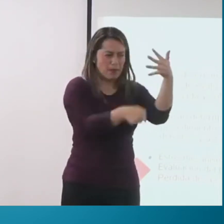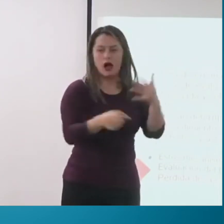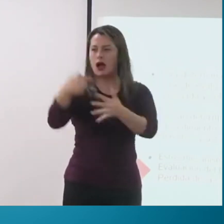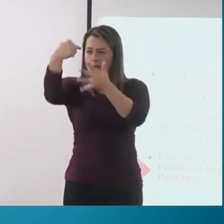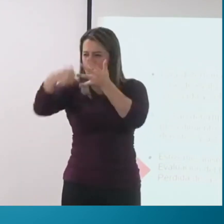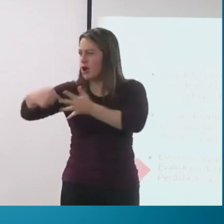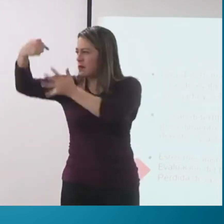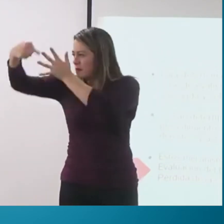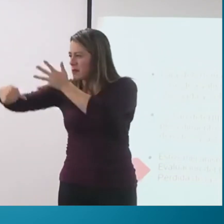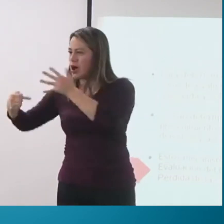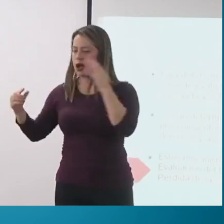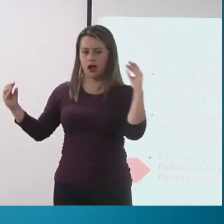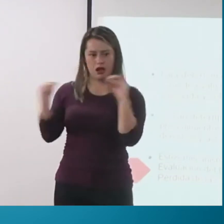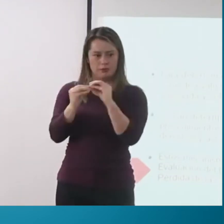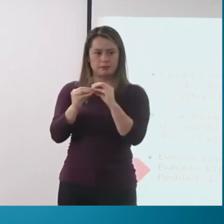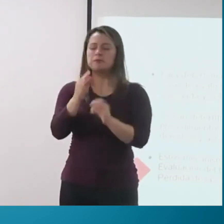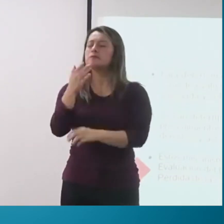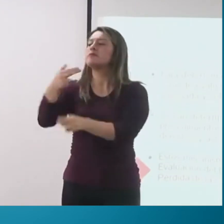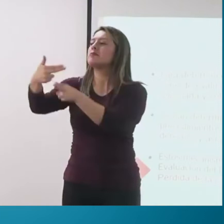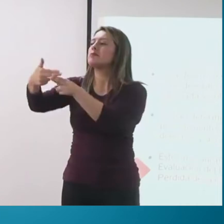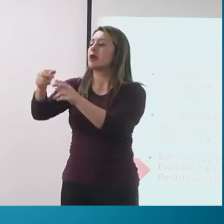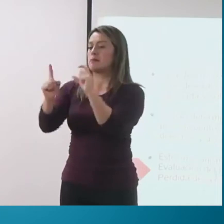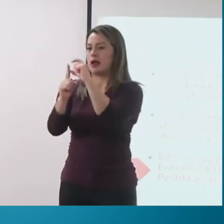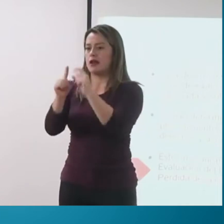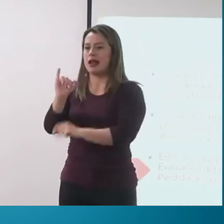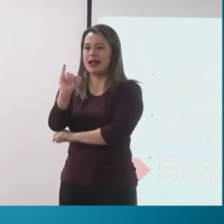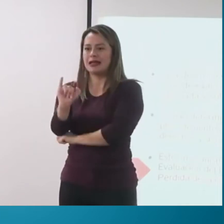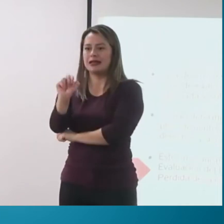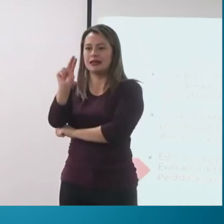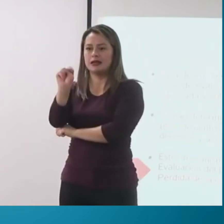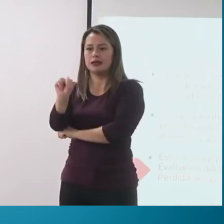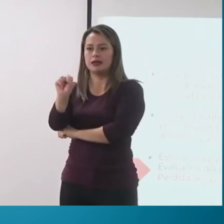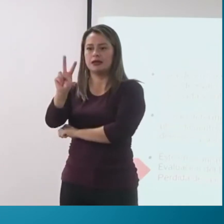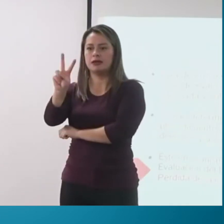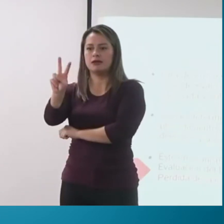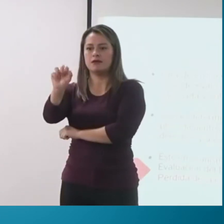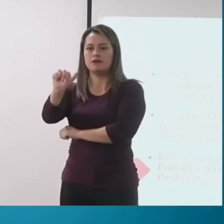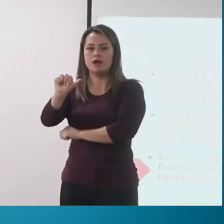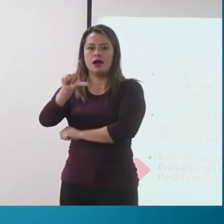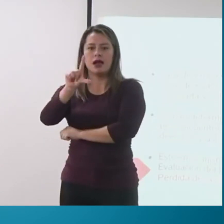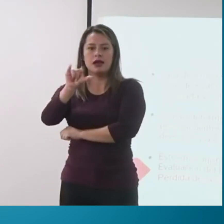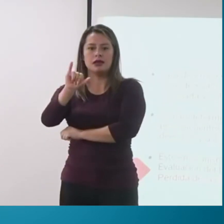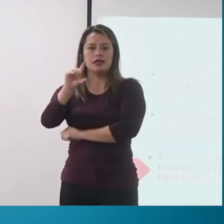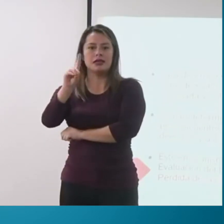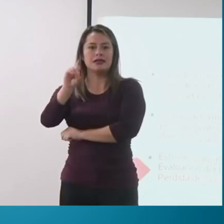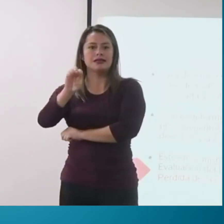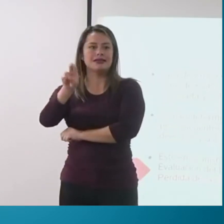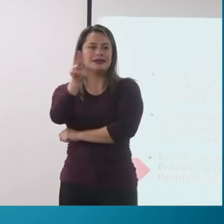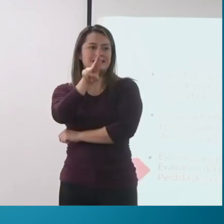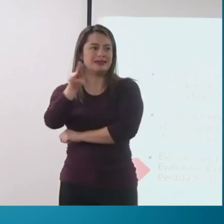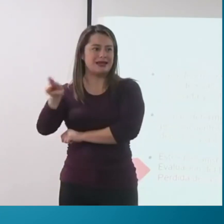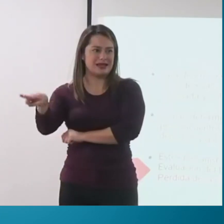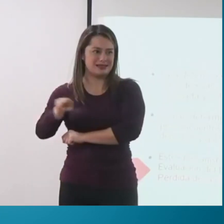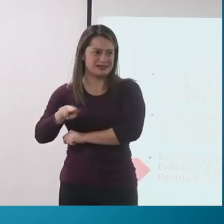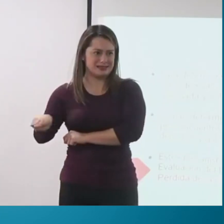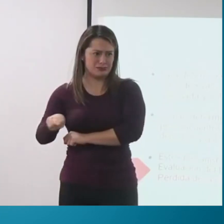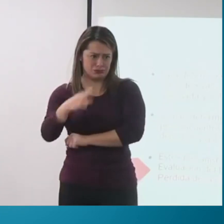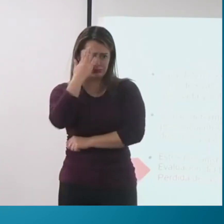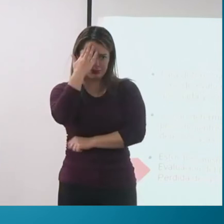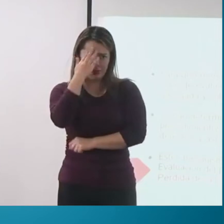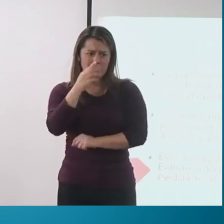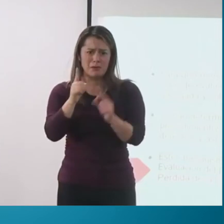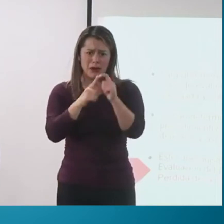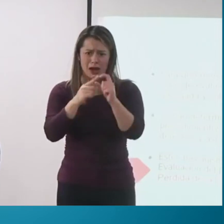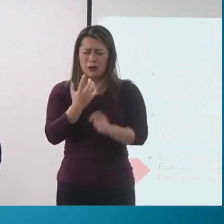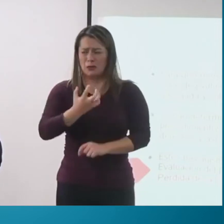Antes se decía invalidez, que es una palabra que está en la ley colombiana, y yo siempre digo que es una palabra del siglo XIX, no